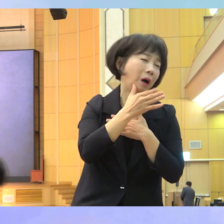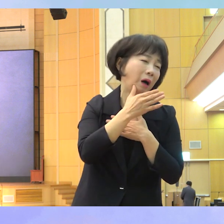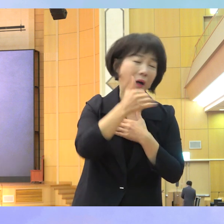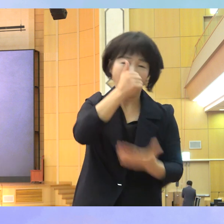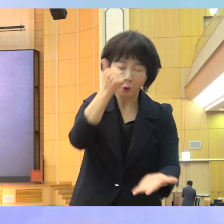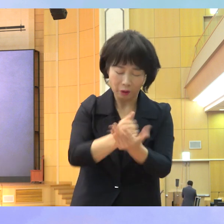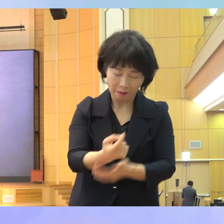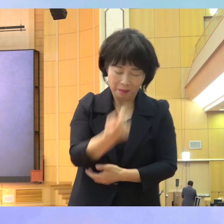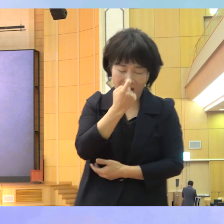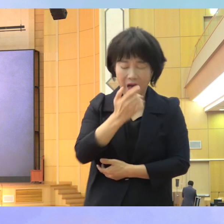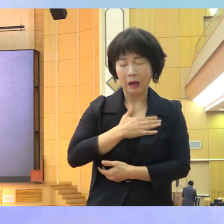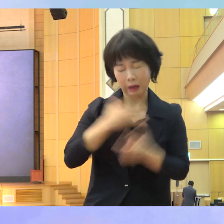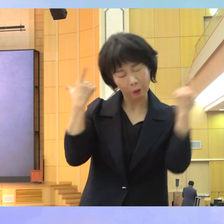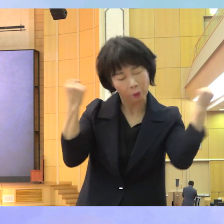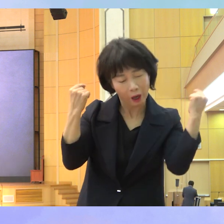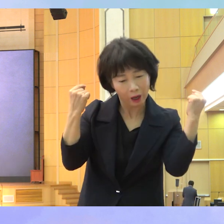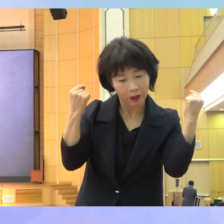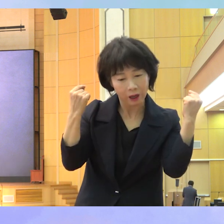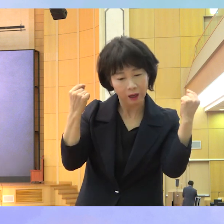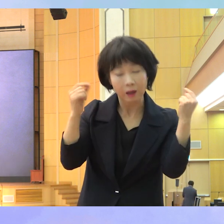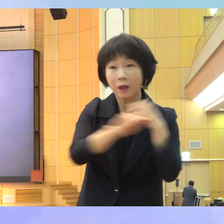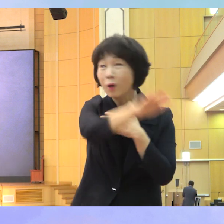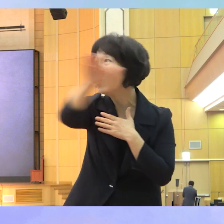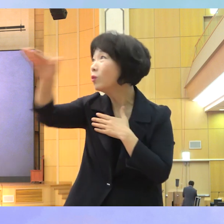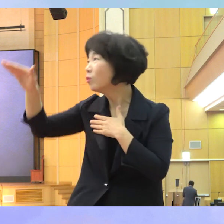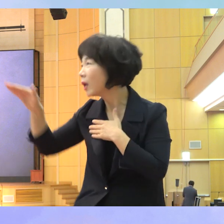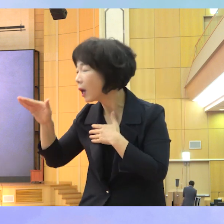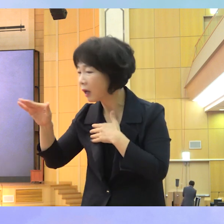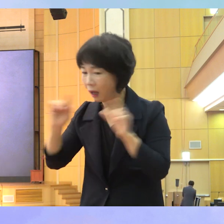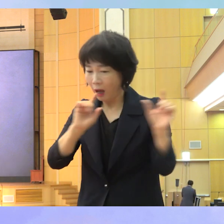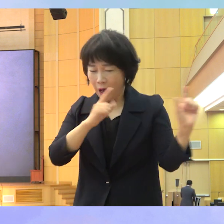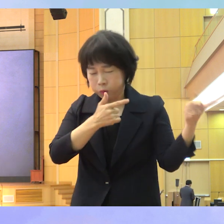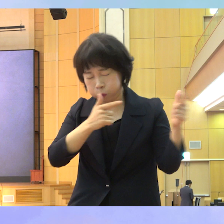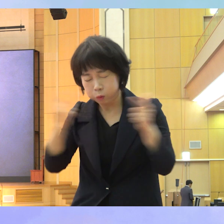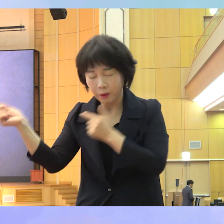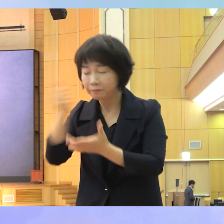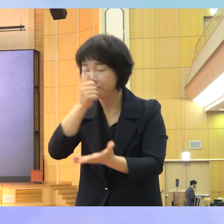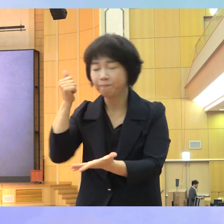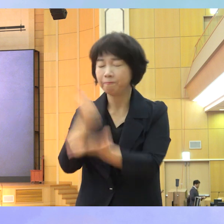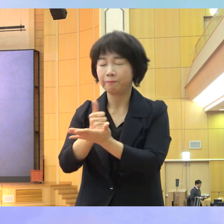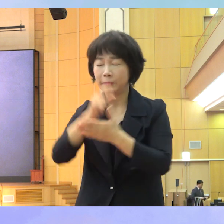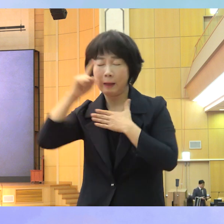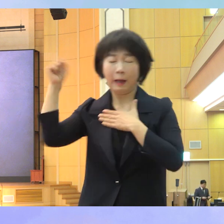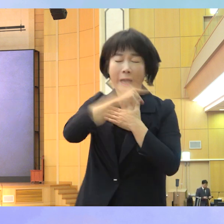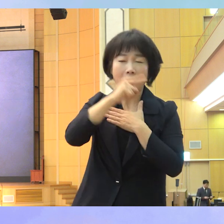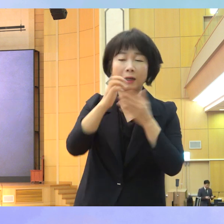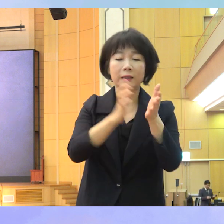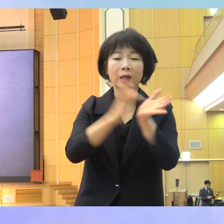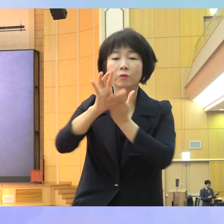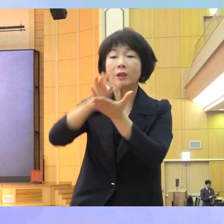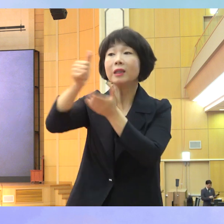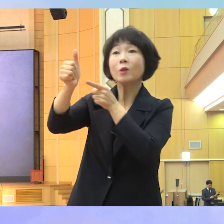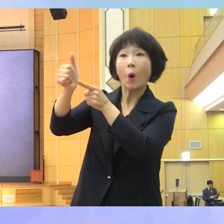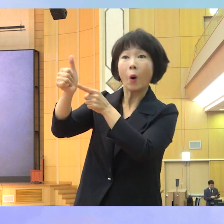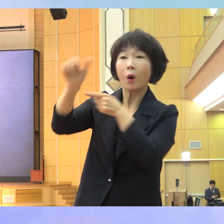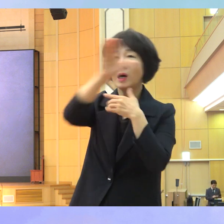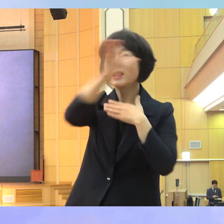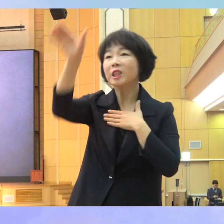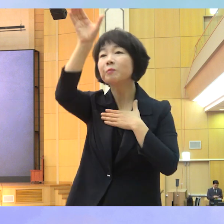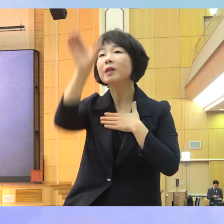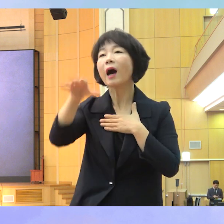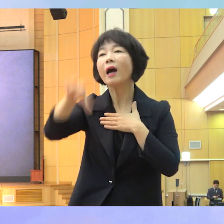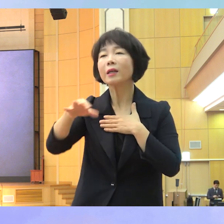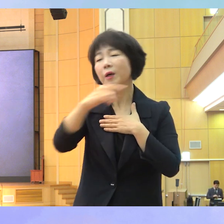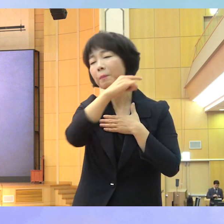앞에 왔습니다. 아버지 하나님이여, 우리의 온갖 죄악을 예수 그리스도께서 십자가에서